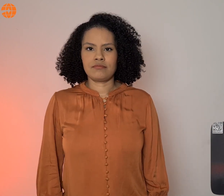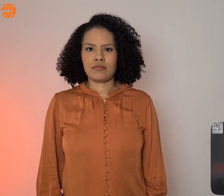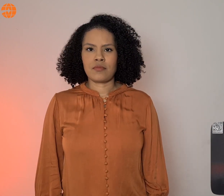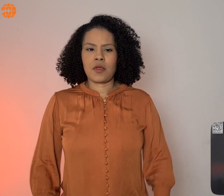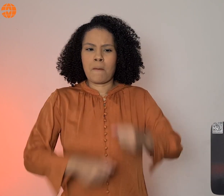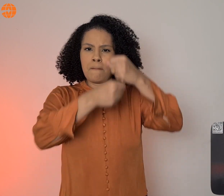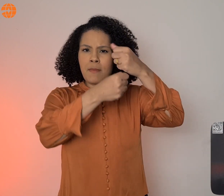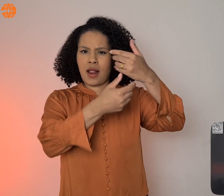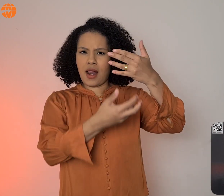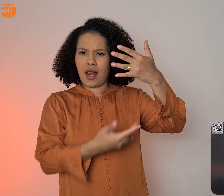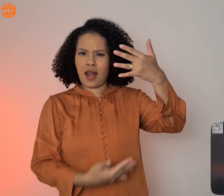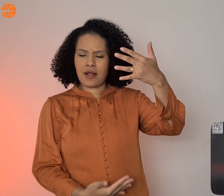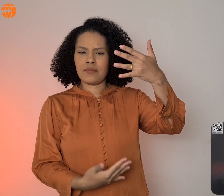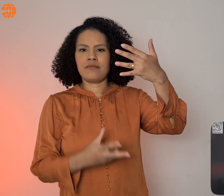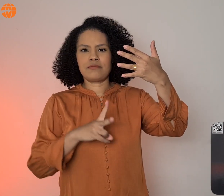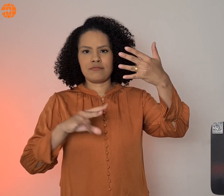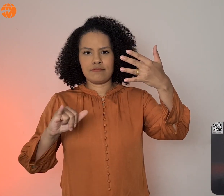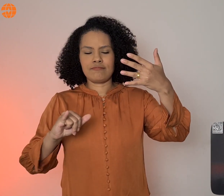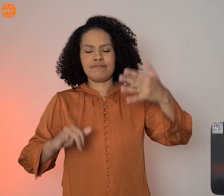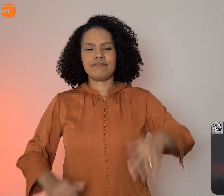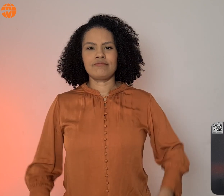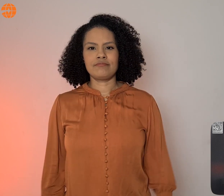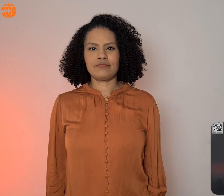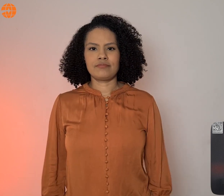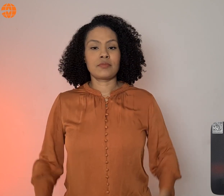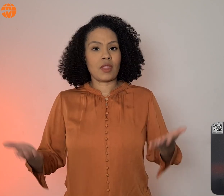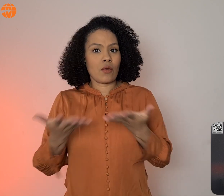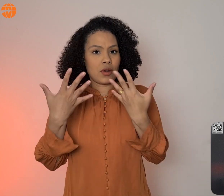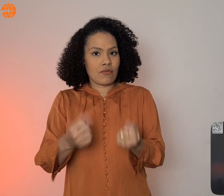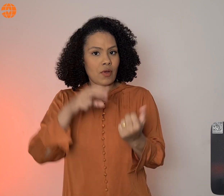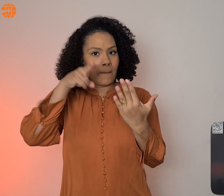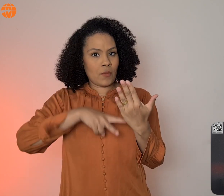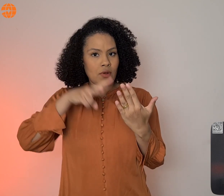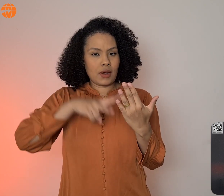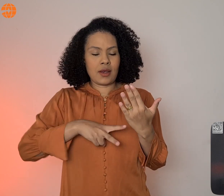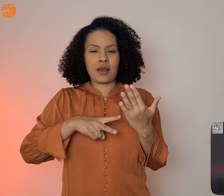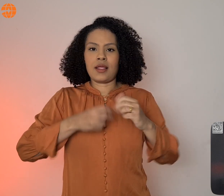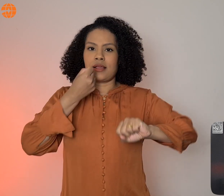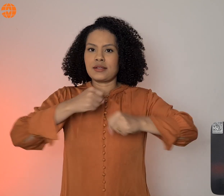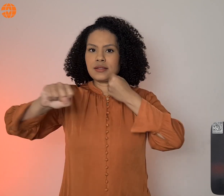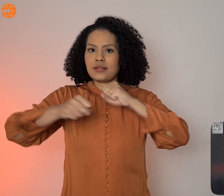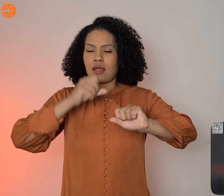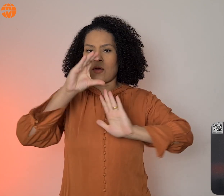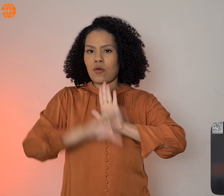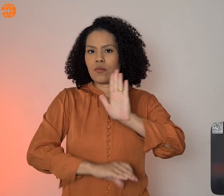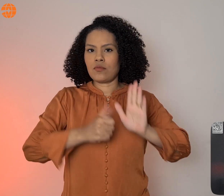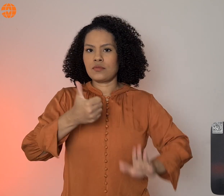it together. Psalm 103. Então vamos olhar para o Salmo 103 todos juntos e vamos ler.